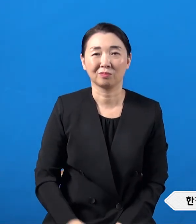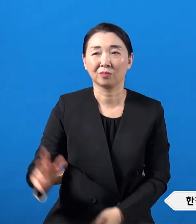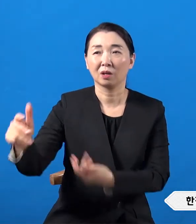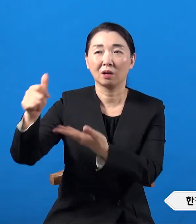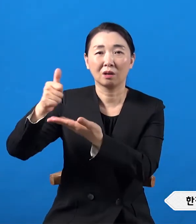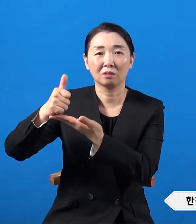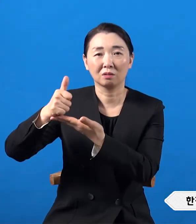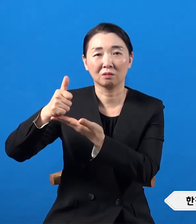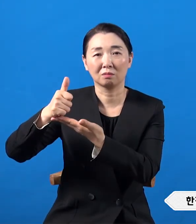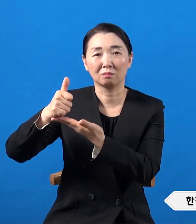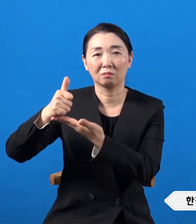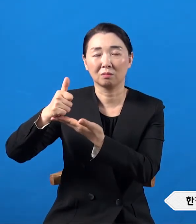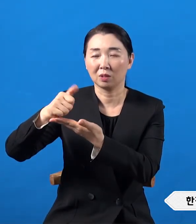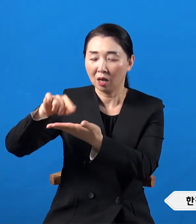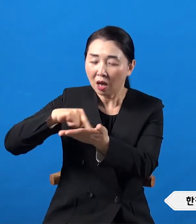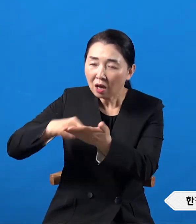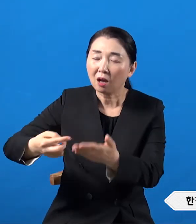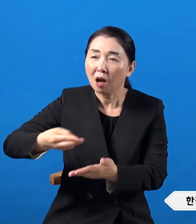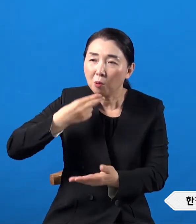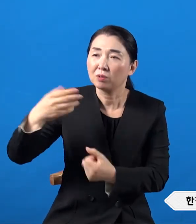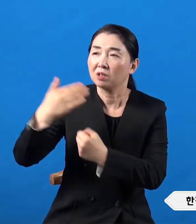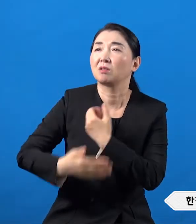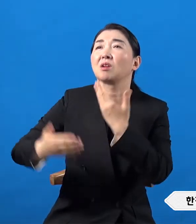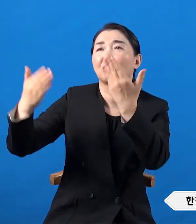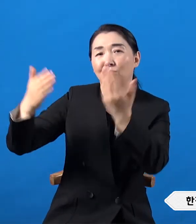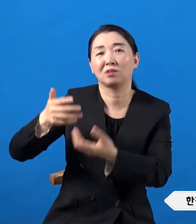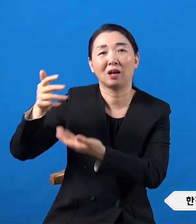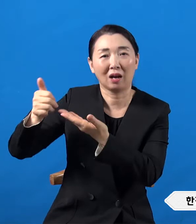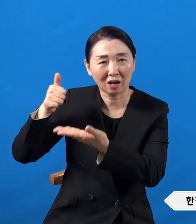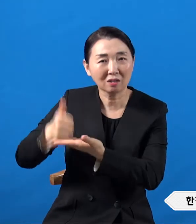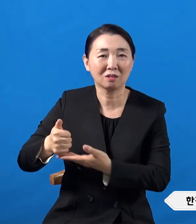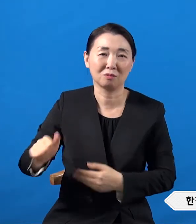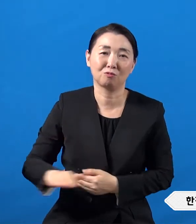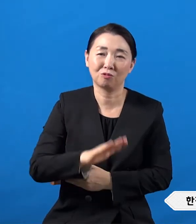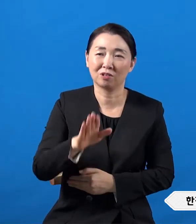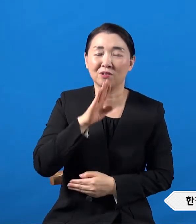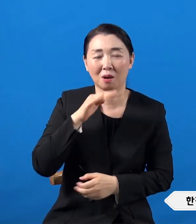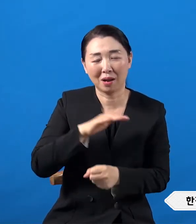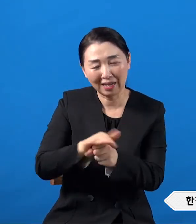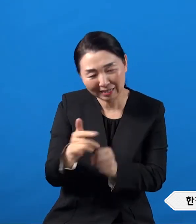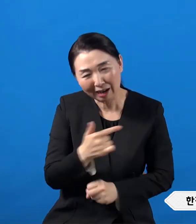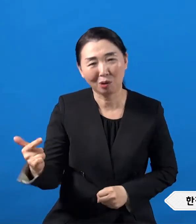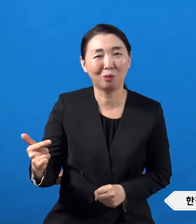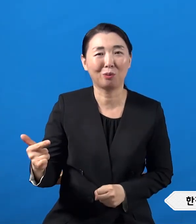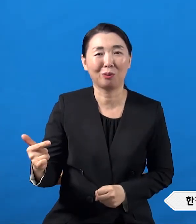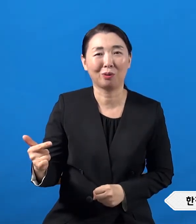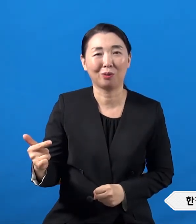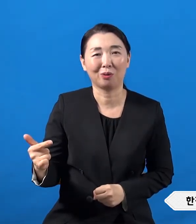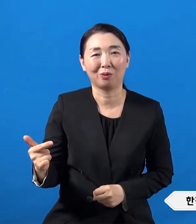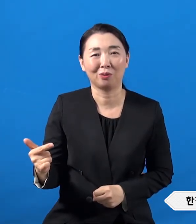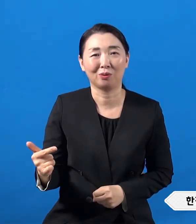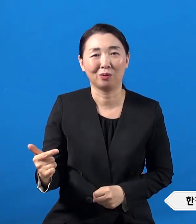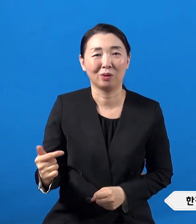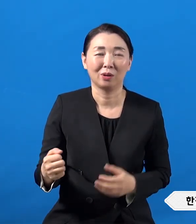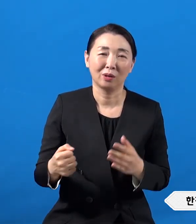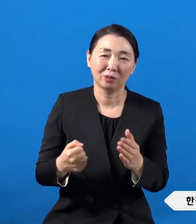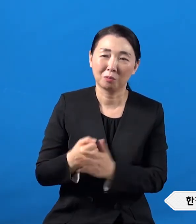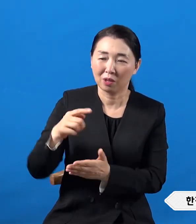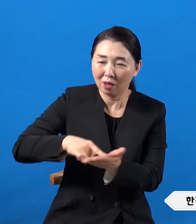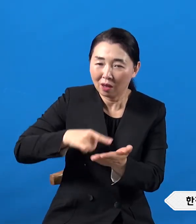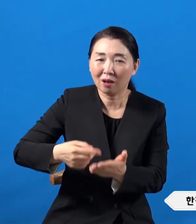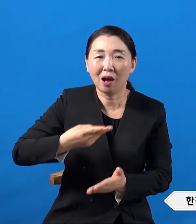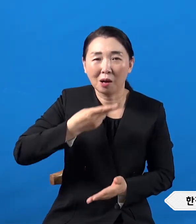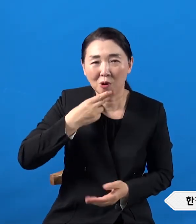우리 하나님은 값없이 은혜를 베푸시는 분입니다. 우리를 너무나도 사랑하셔서 그래서